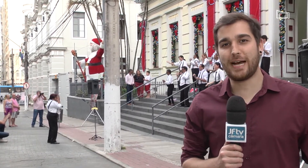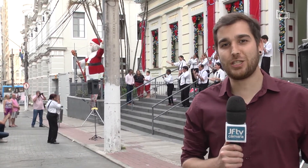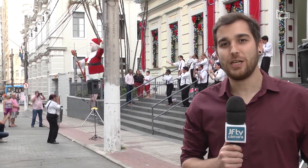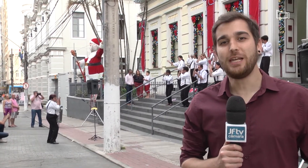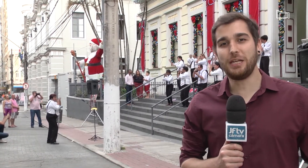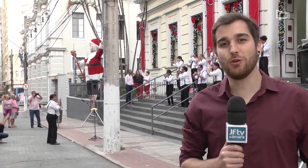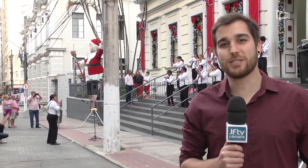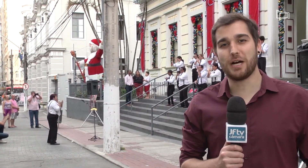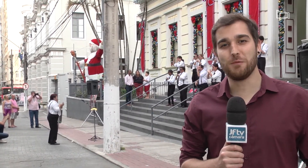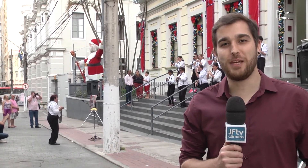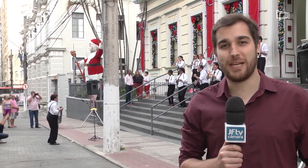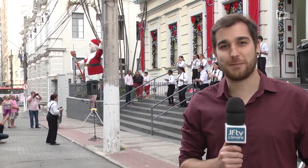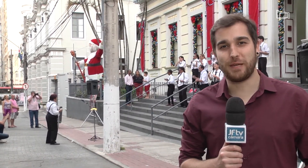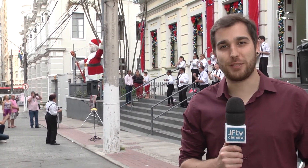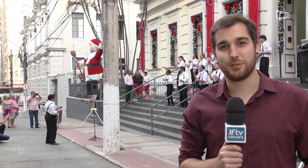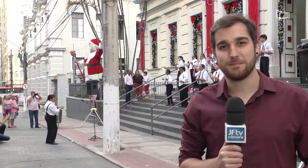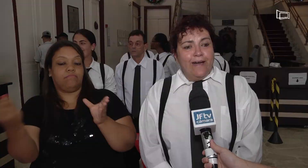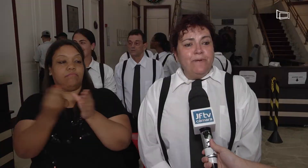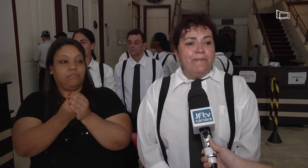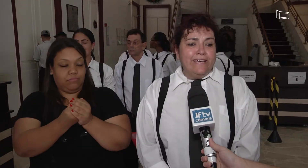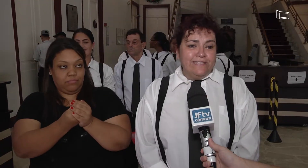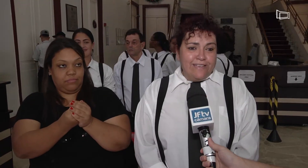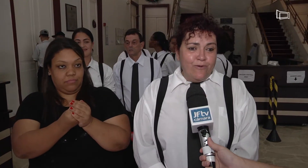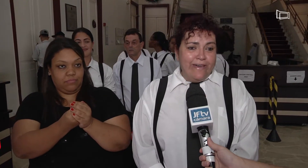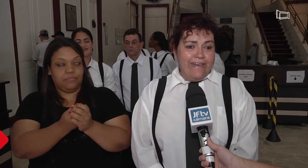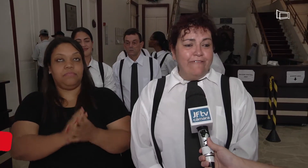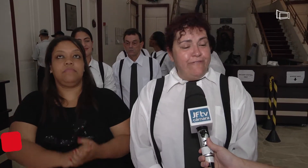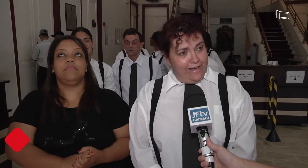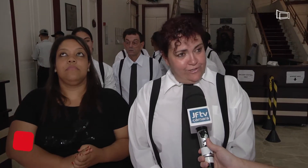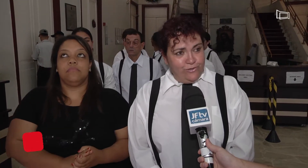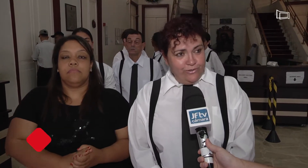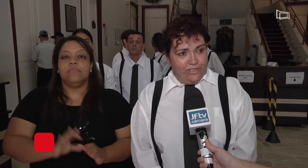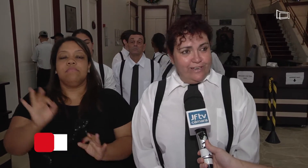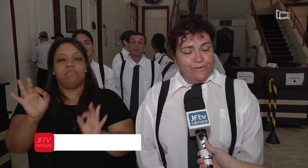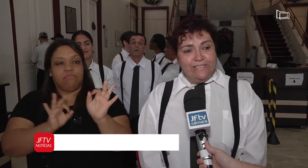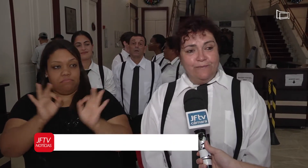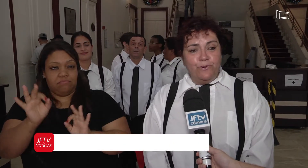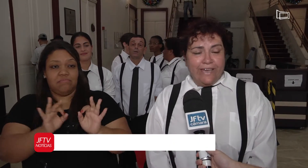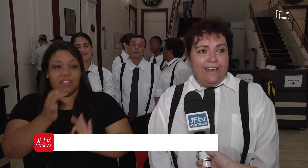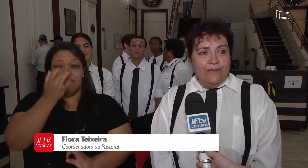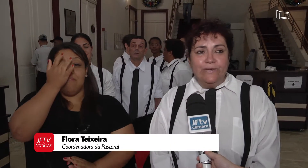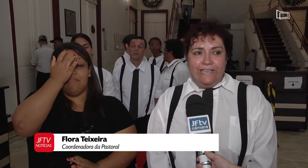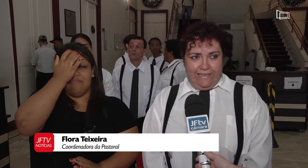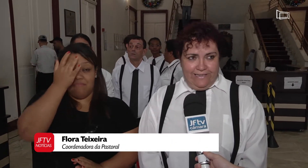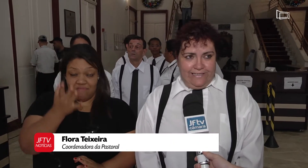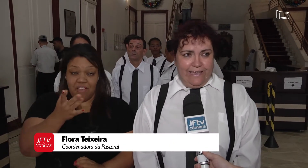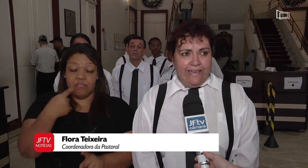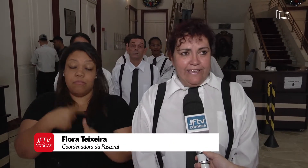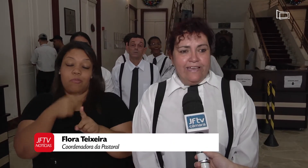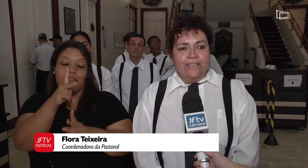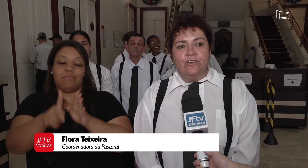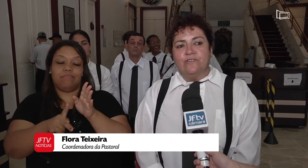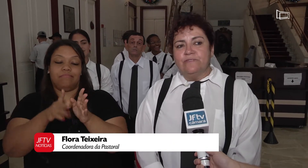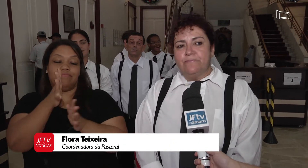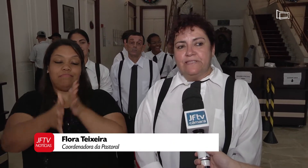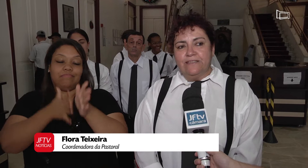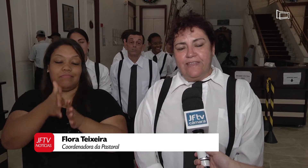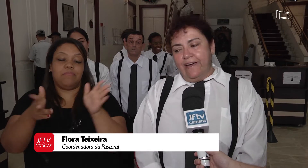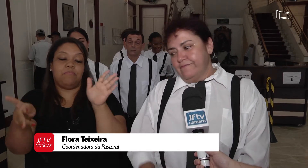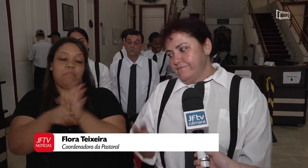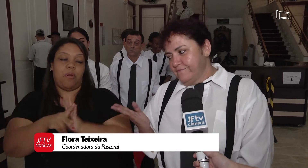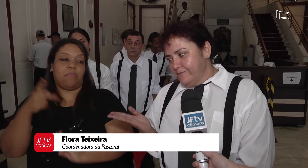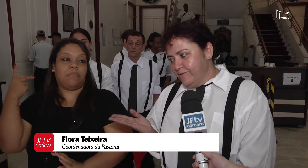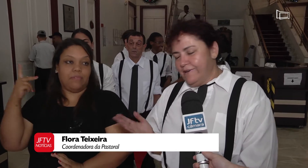oportunidade, inclusão e respeito. A preparação é fácil, digamos assim, porque é a língua deles, né? Nós vamos